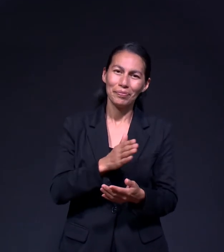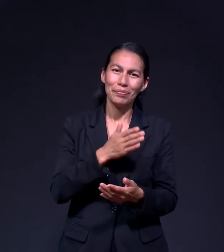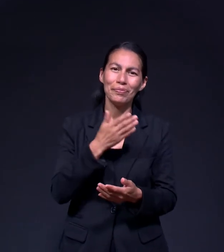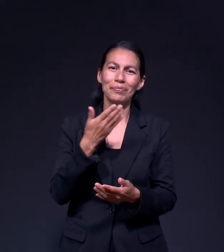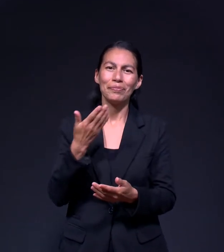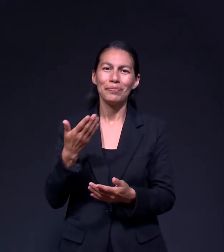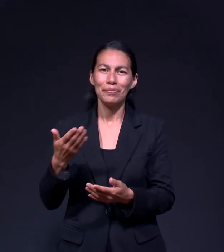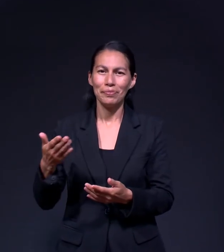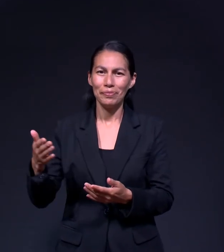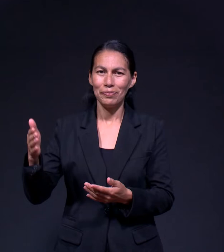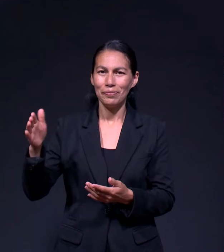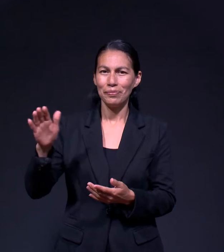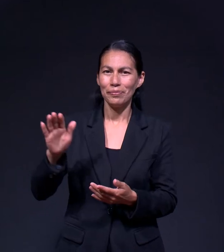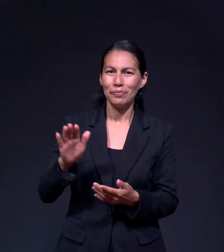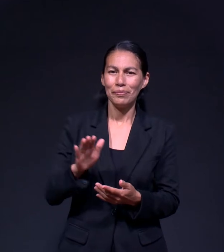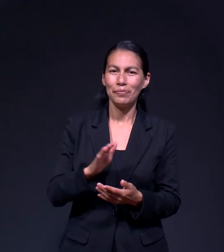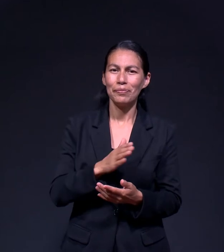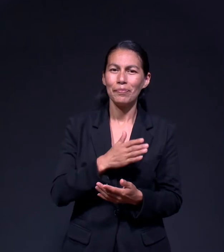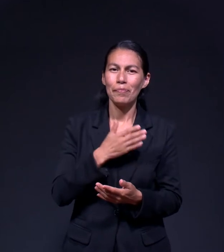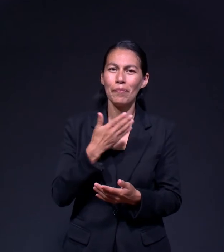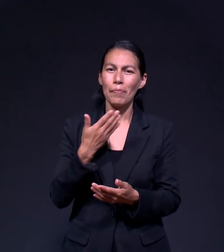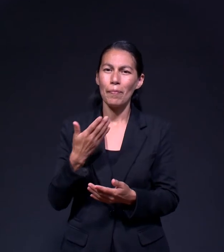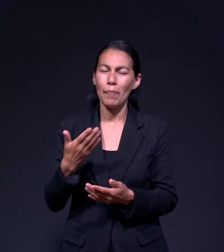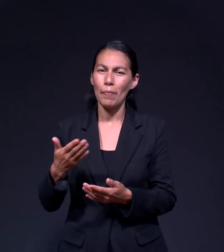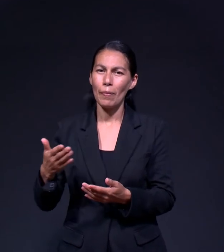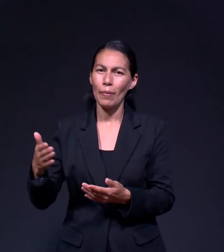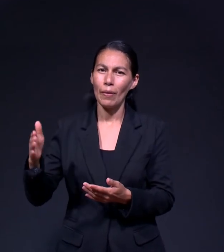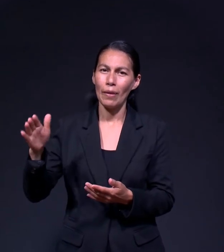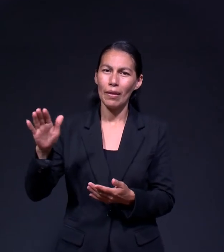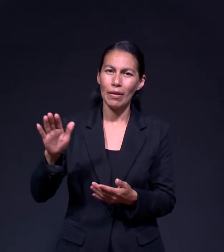es Jehová.